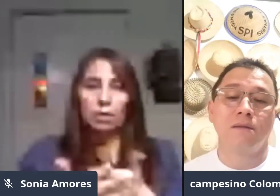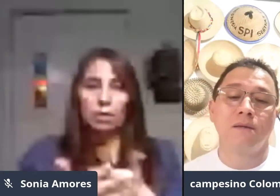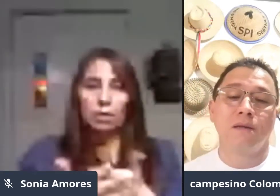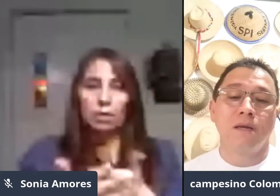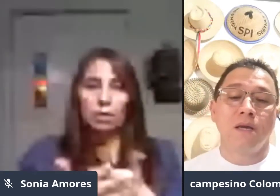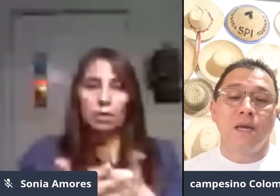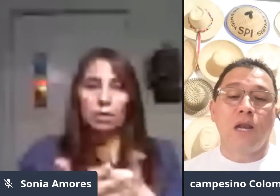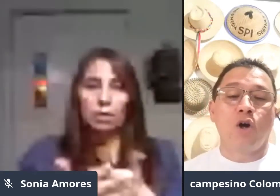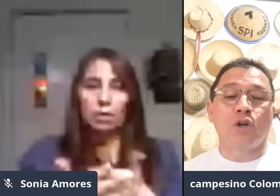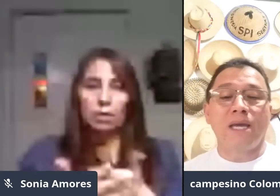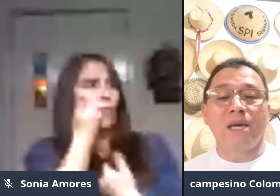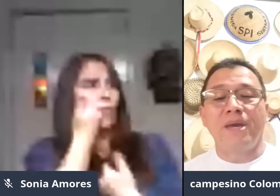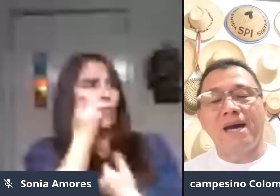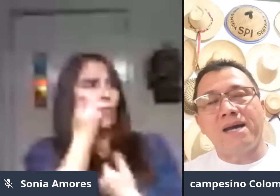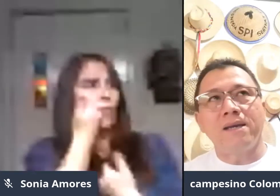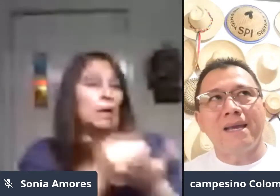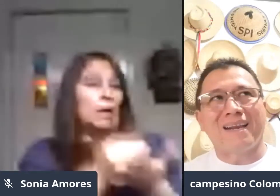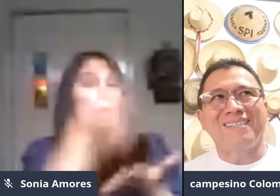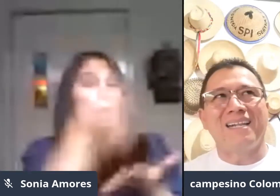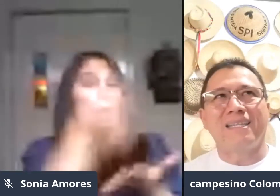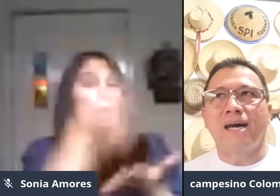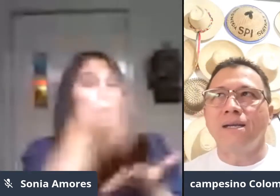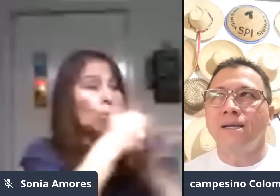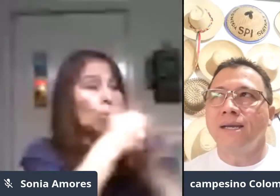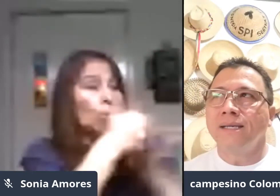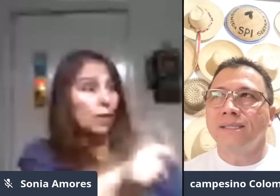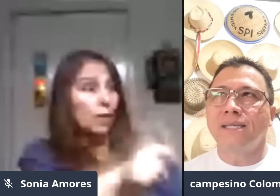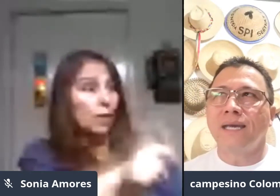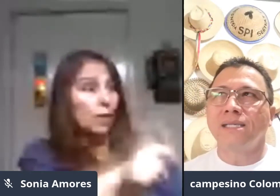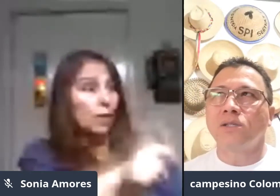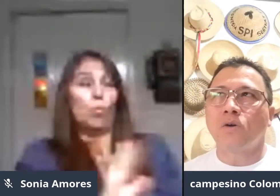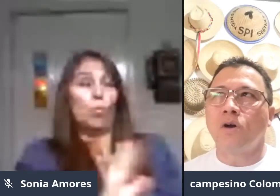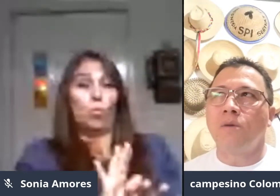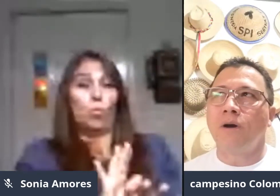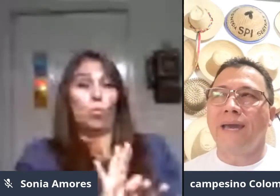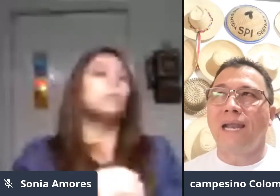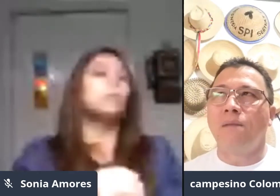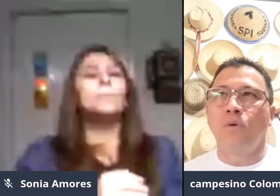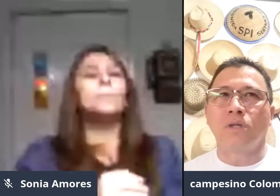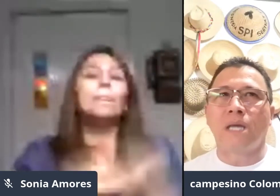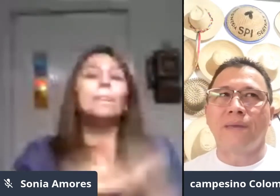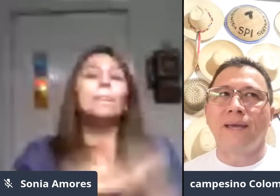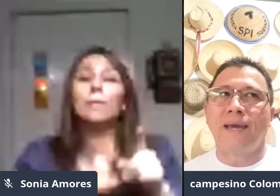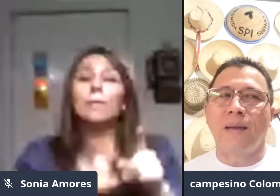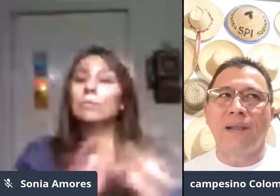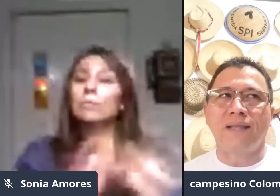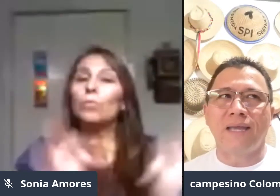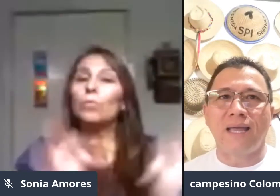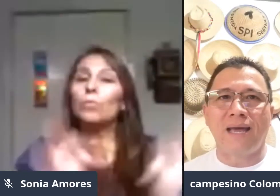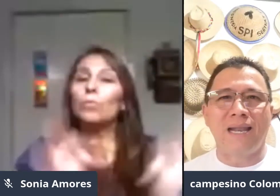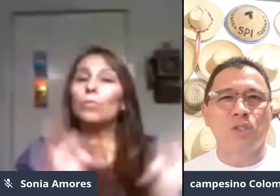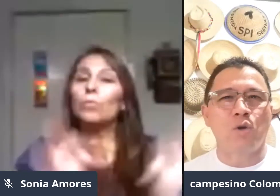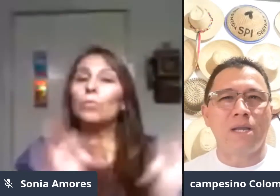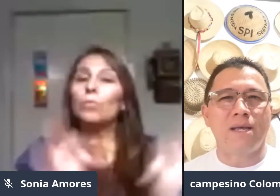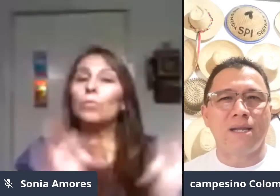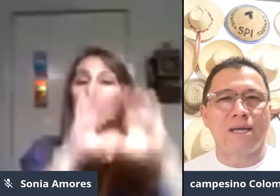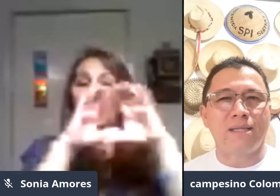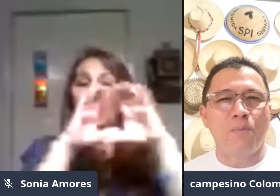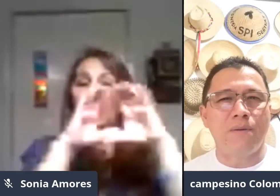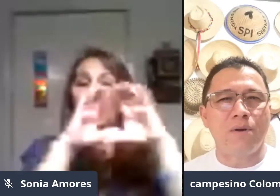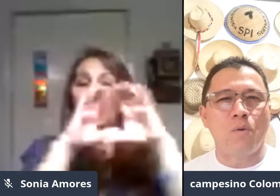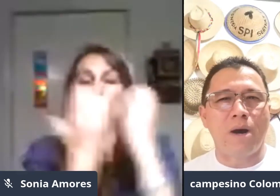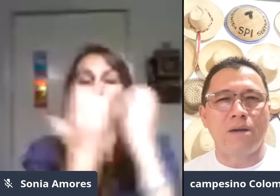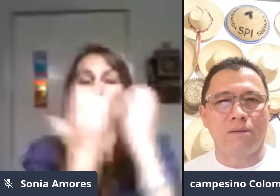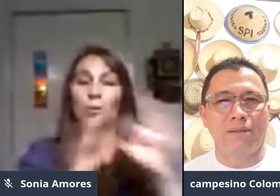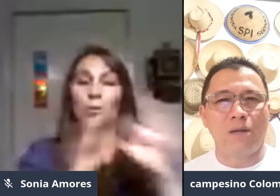esto. Y lo otro que hay que mirar y resaltar, sí es cómo en el mundo también queda planteada la solidaridad